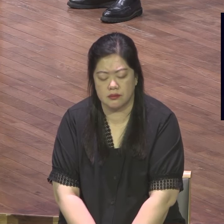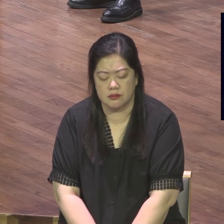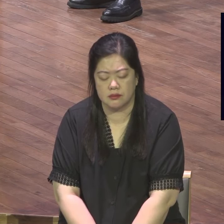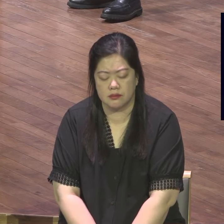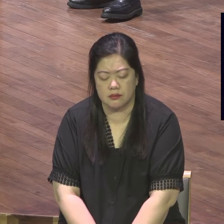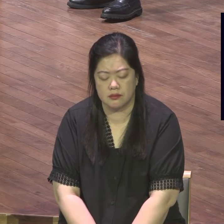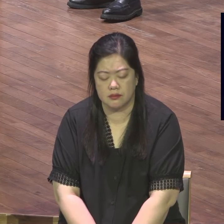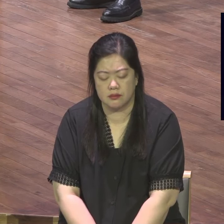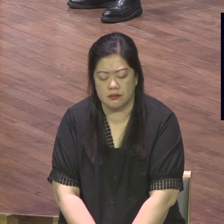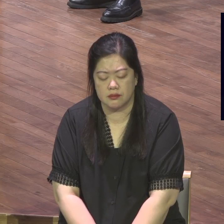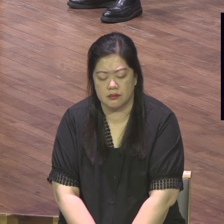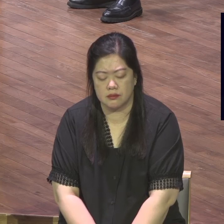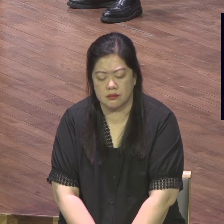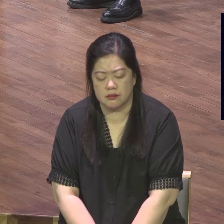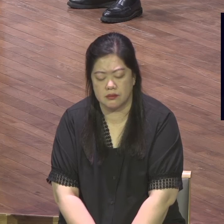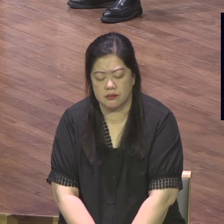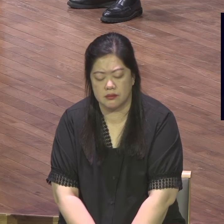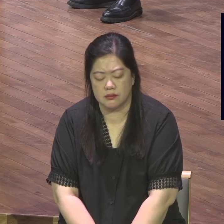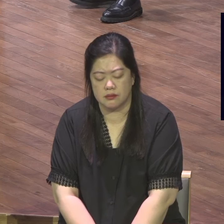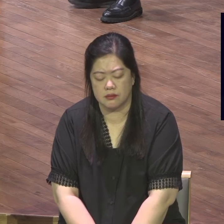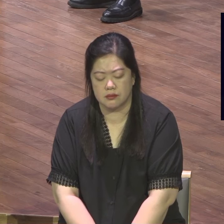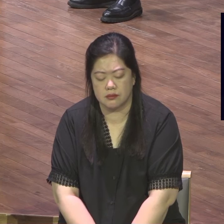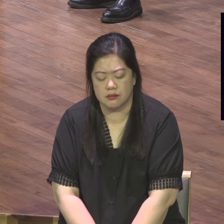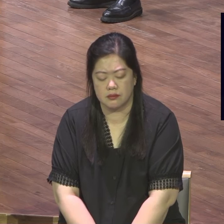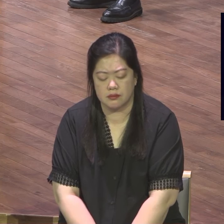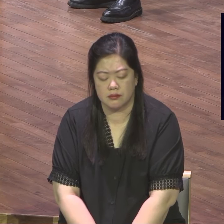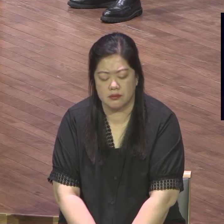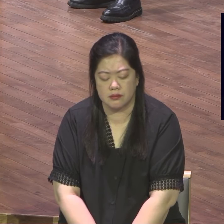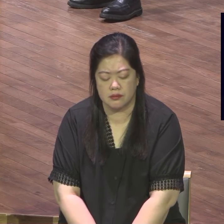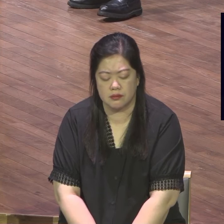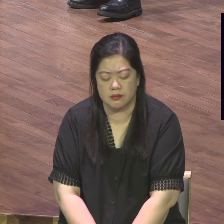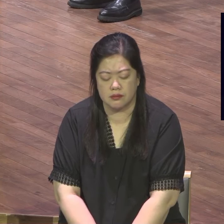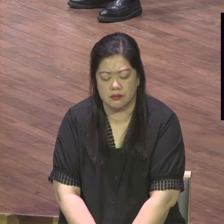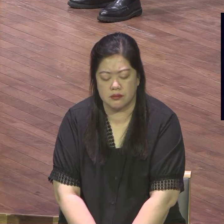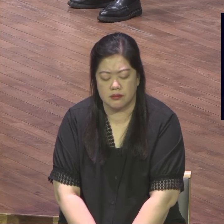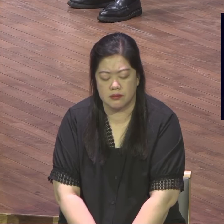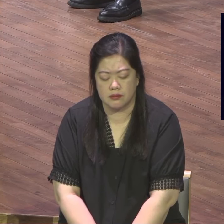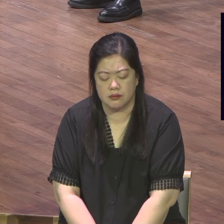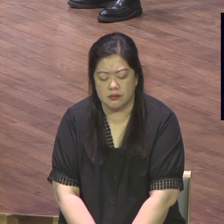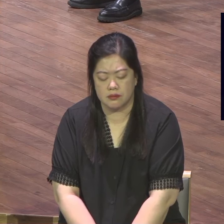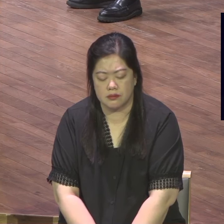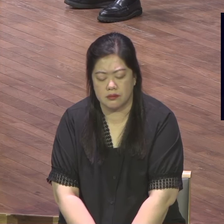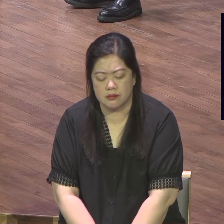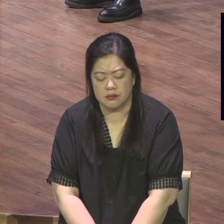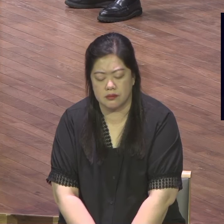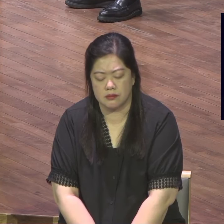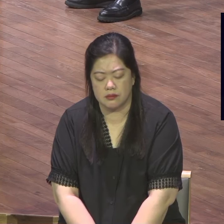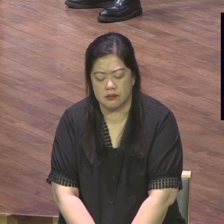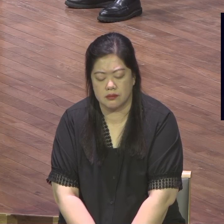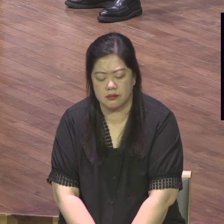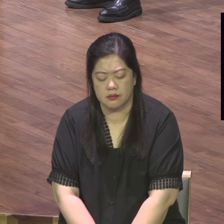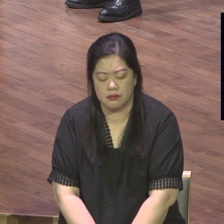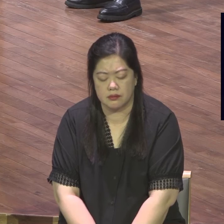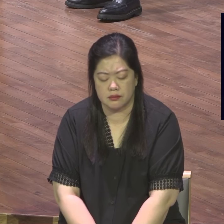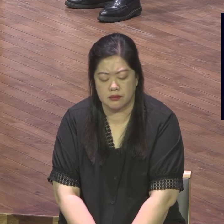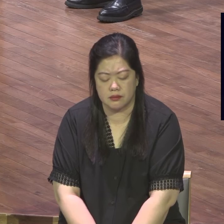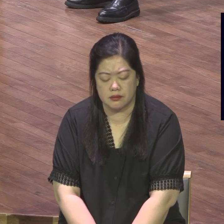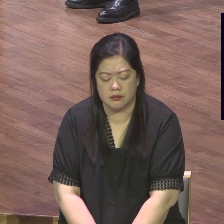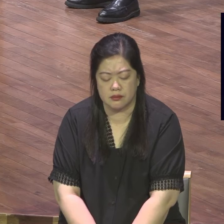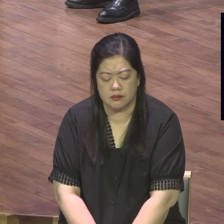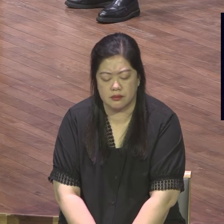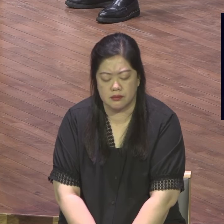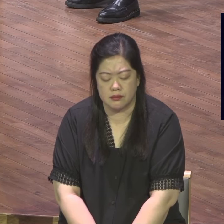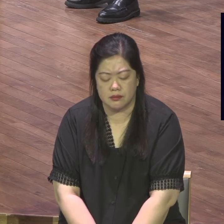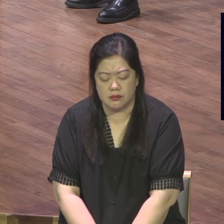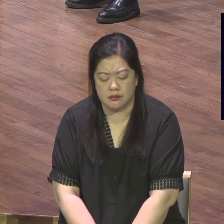위해 도와주셨으며 하나님 국가밭이 또 돌밭이 또 가시밭이 하나님 완전히 기경되어서